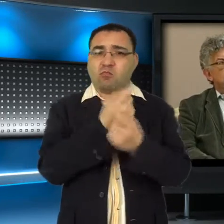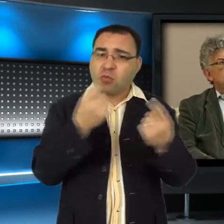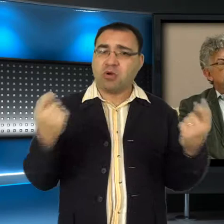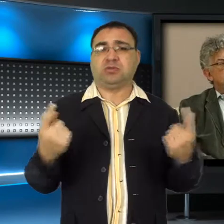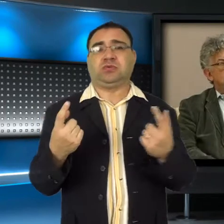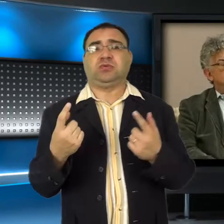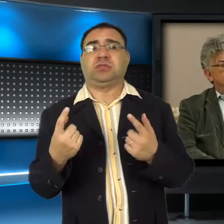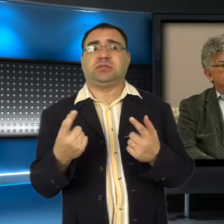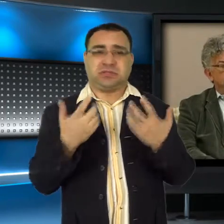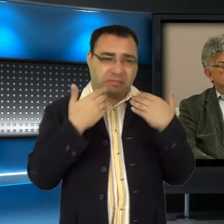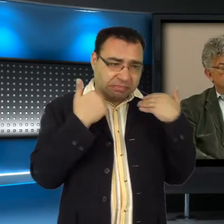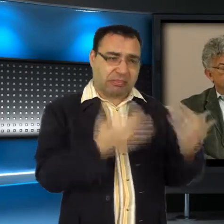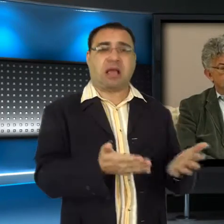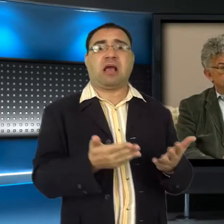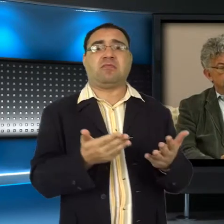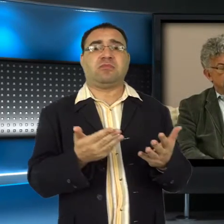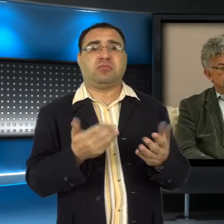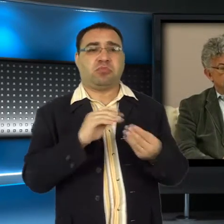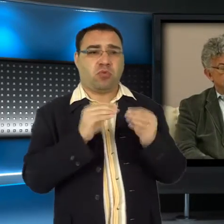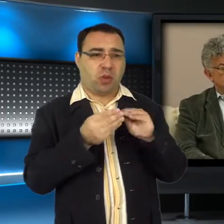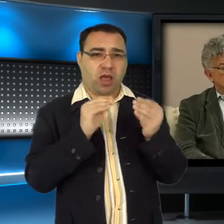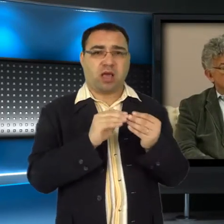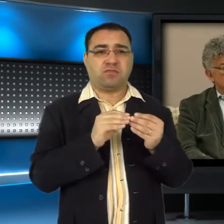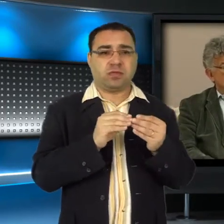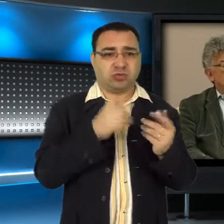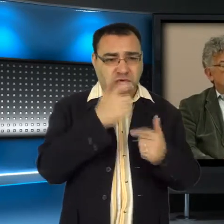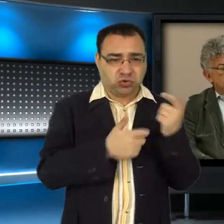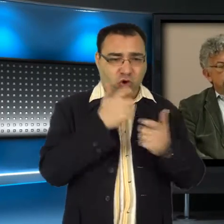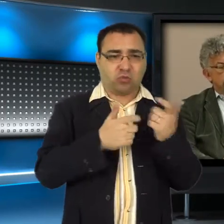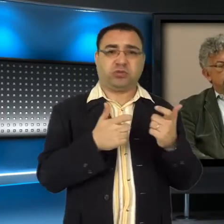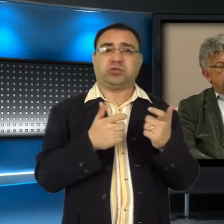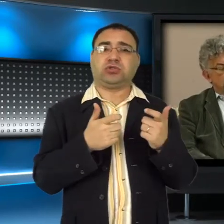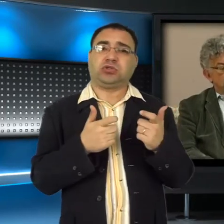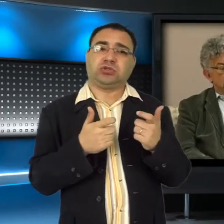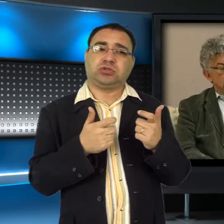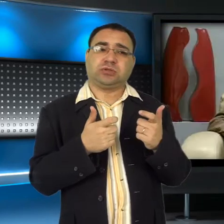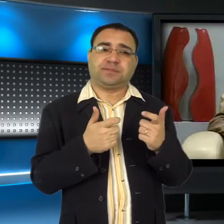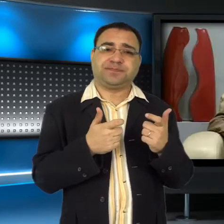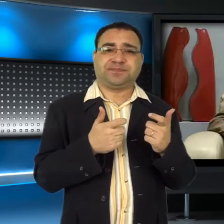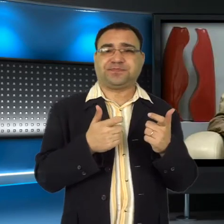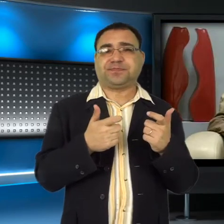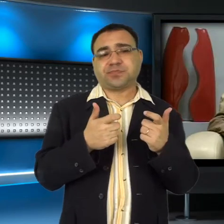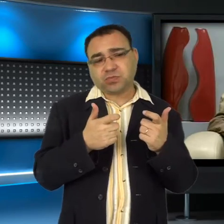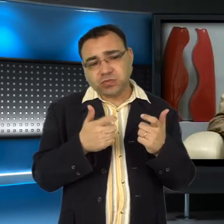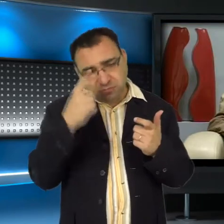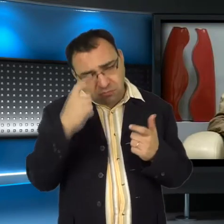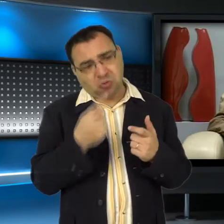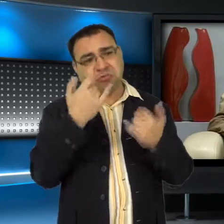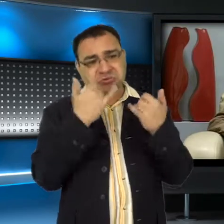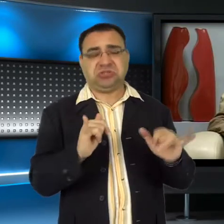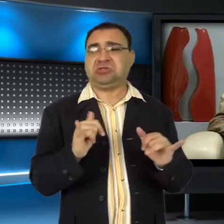do zrozumienia, że można pewne problematyki potraktować w sposób zupełnie odmienny od tego, jakie to jest w tej